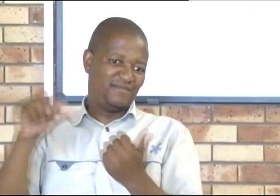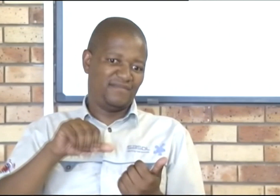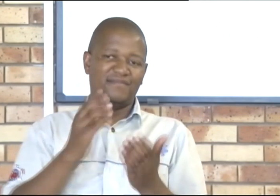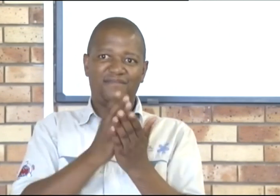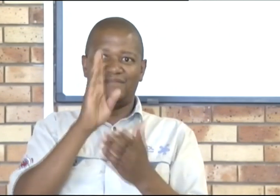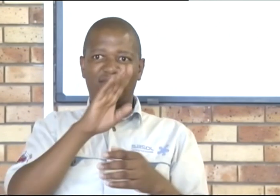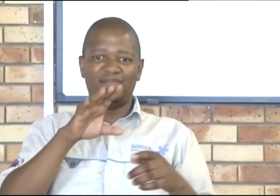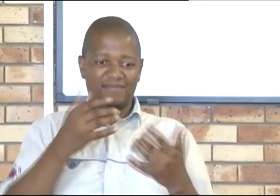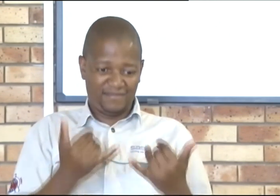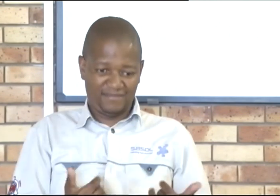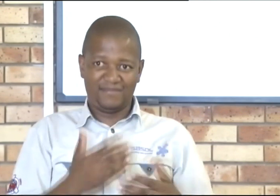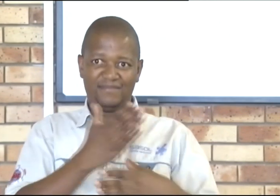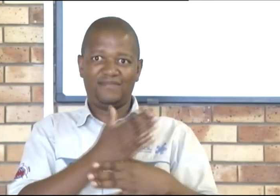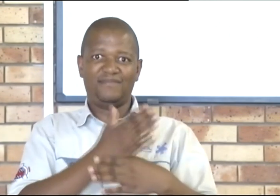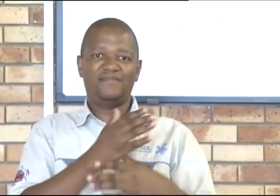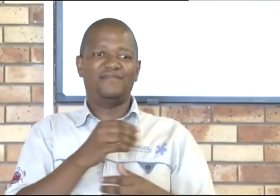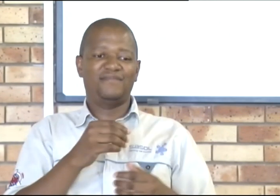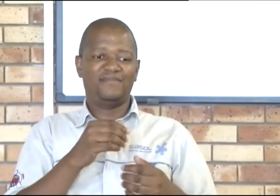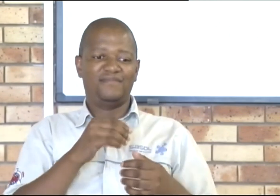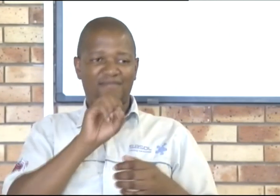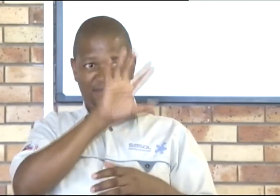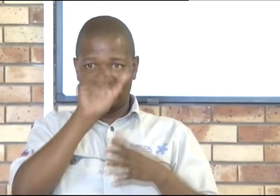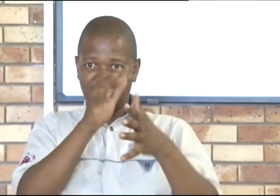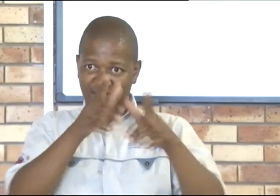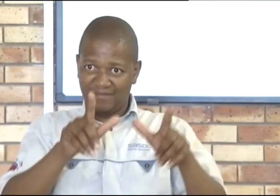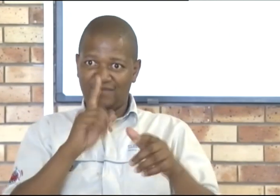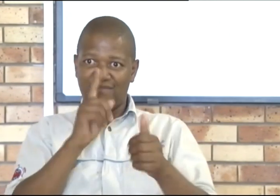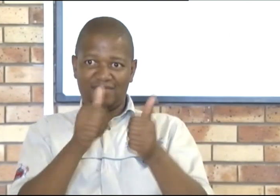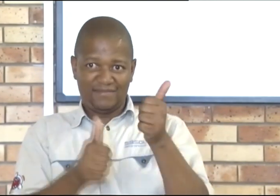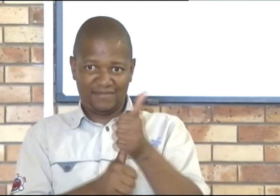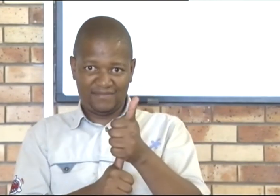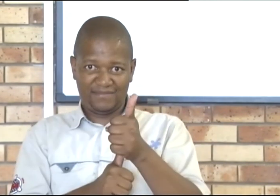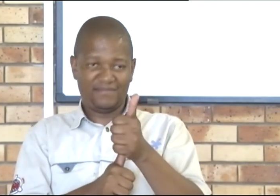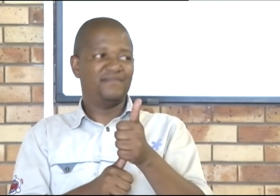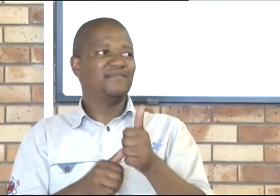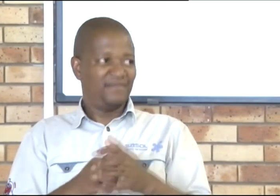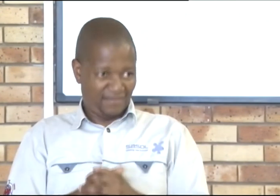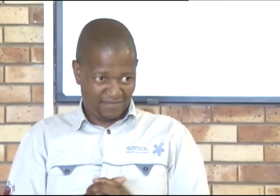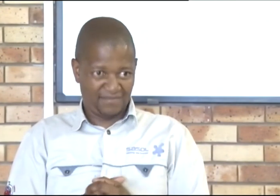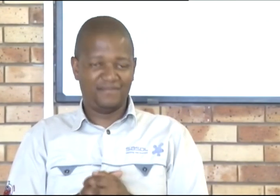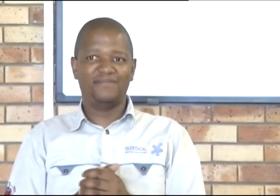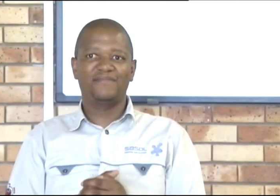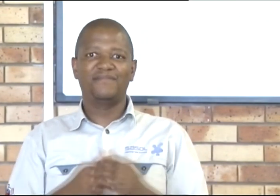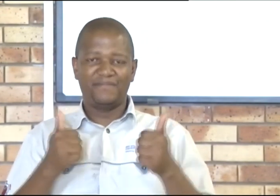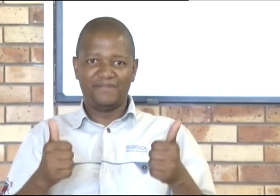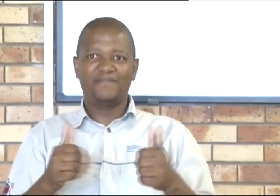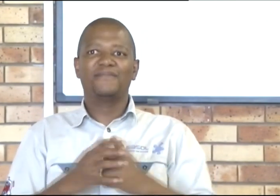ngicross izandla sibaningi because uSeptember futhi uma usukhumbule it's International Deaf Awareness Month. So if